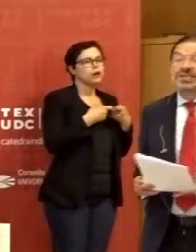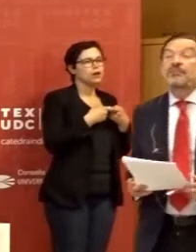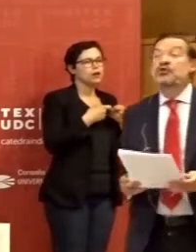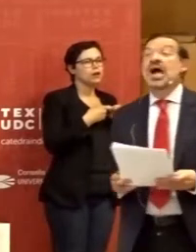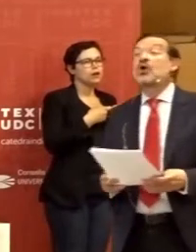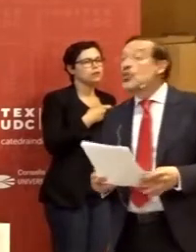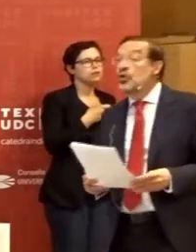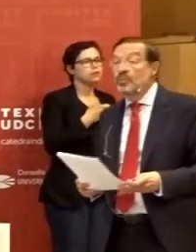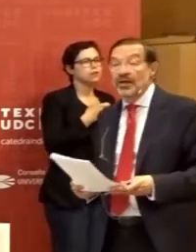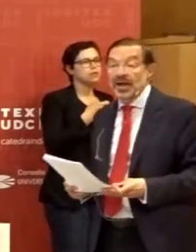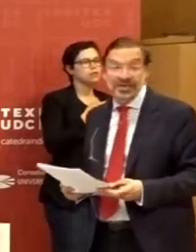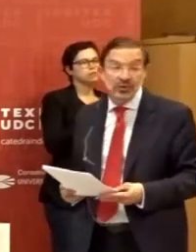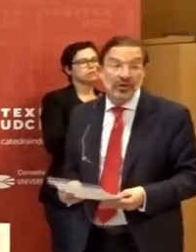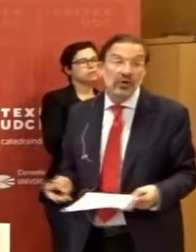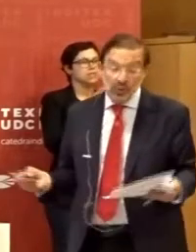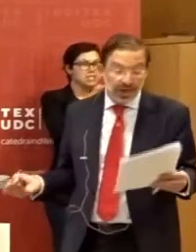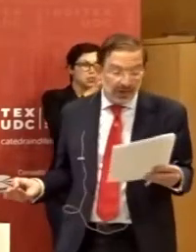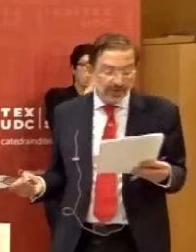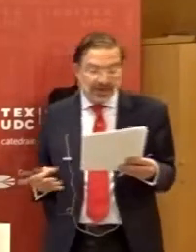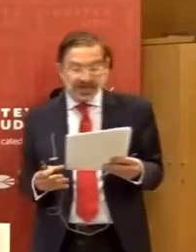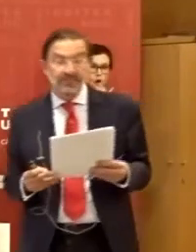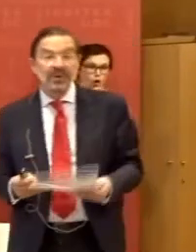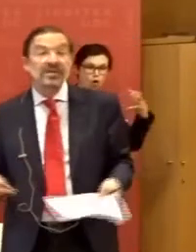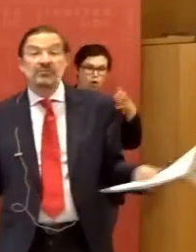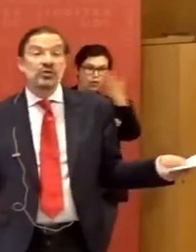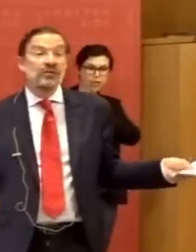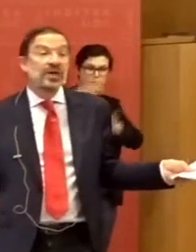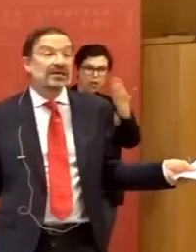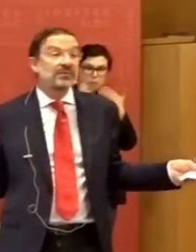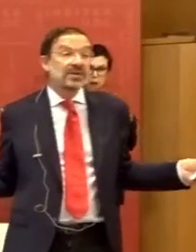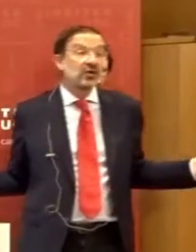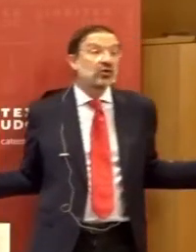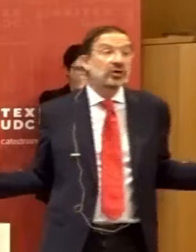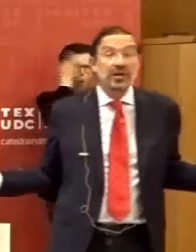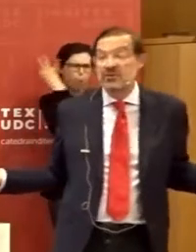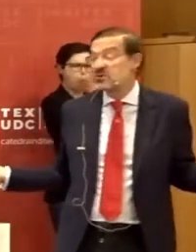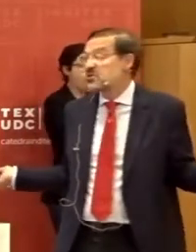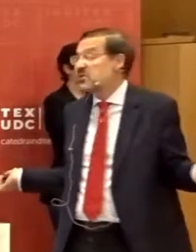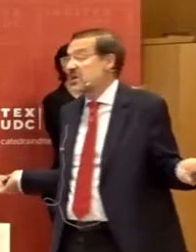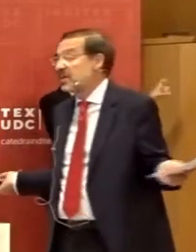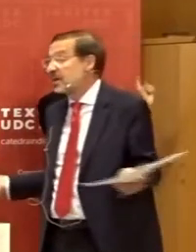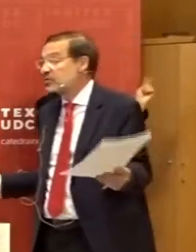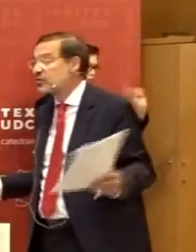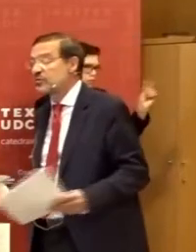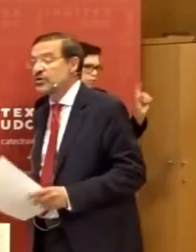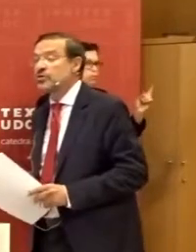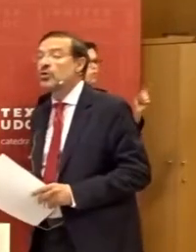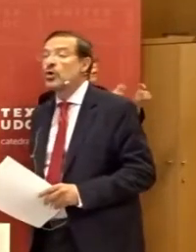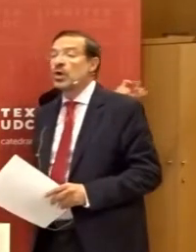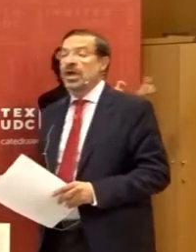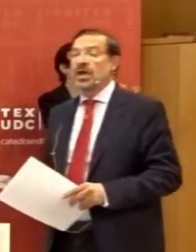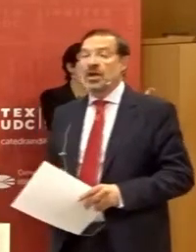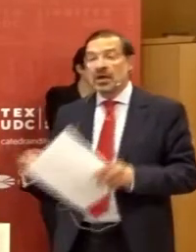no echemos la culpa de la situación únicamente a las empresas. Muchas veces las empresas no contratan a personas con discapacidad. Nosotros hemos